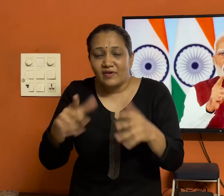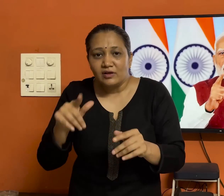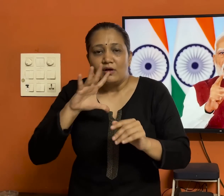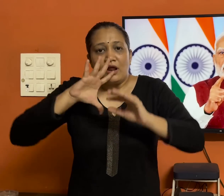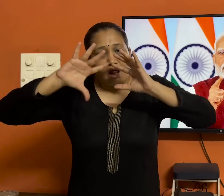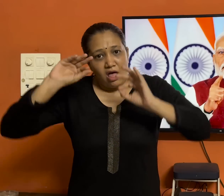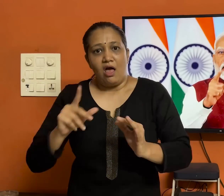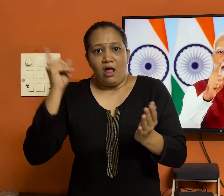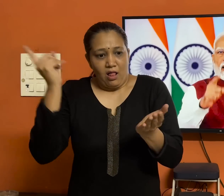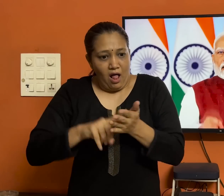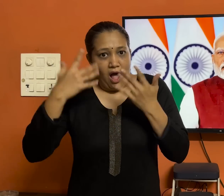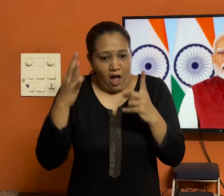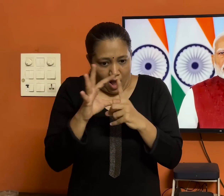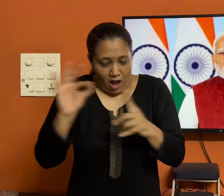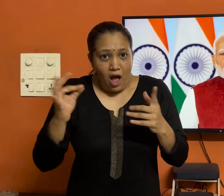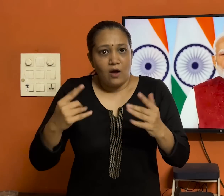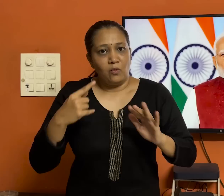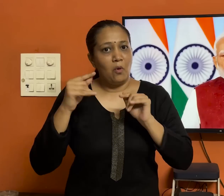परिणाम में बदलते देखा।